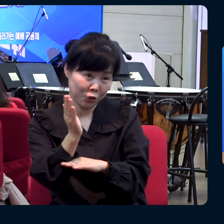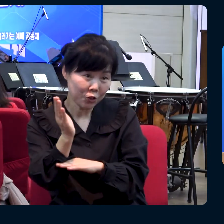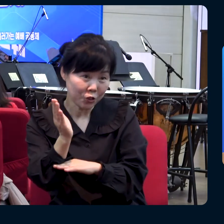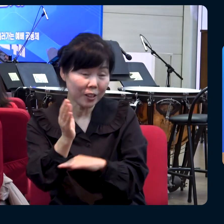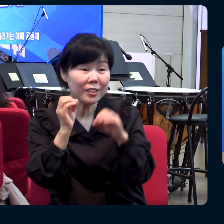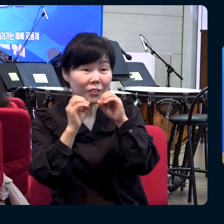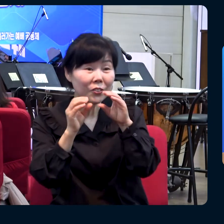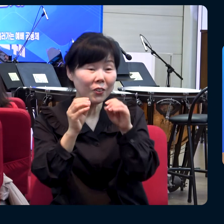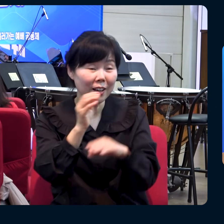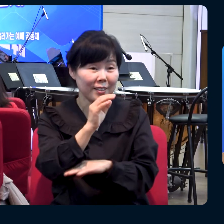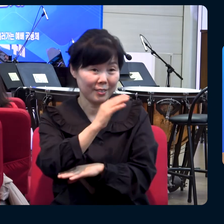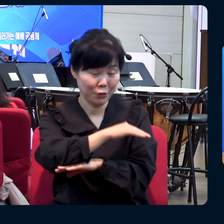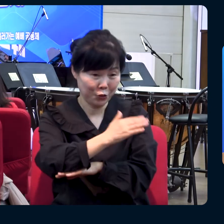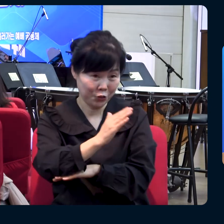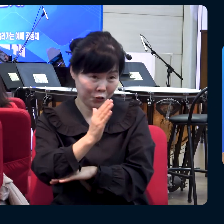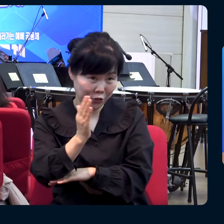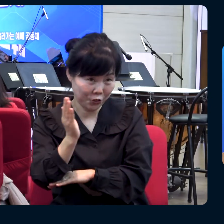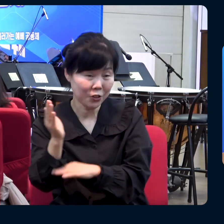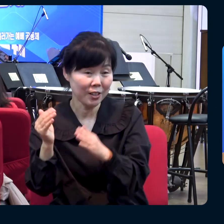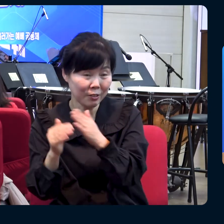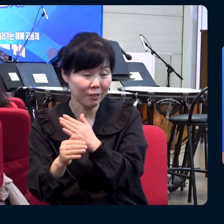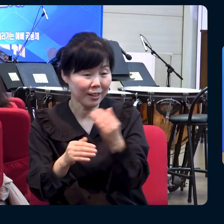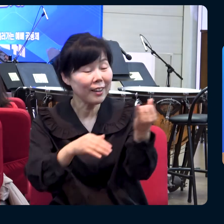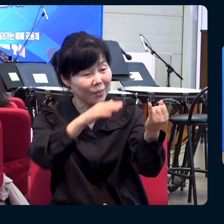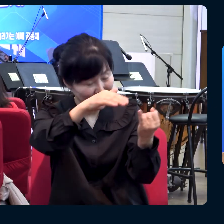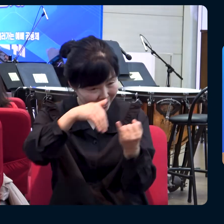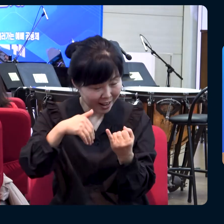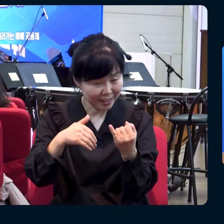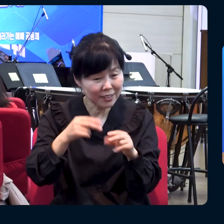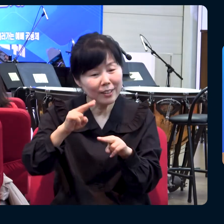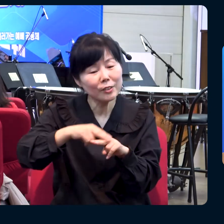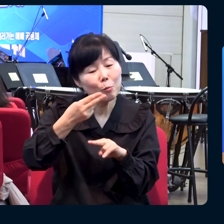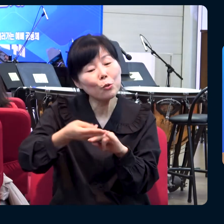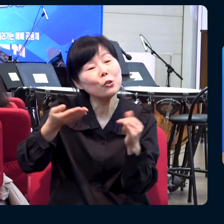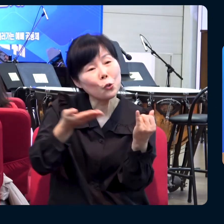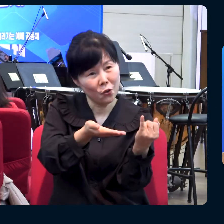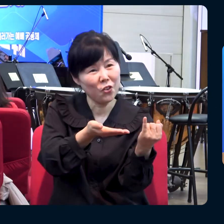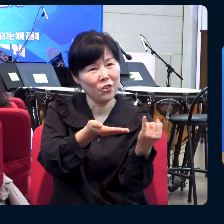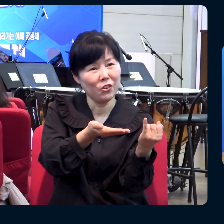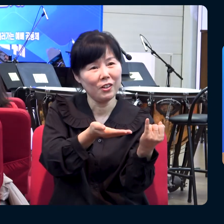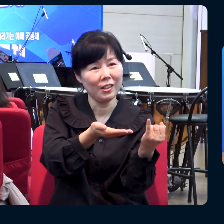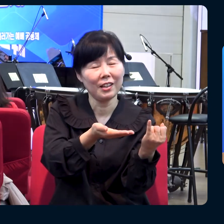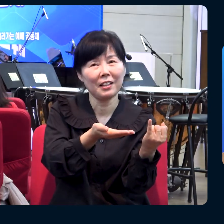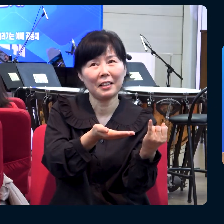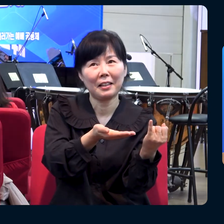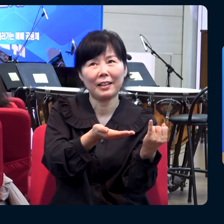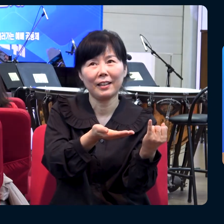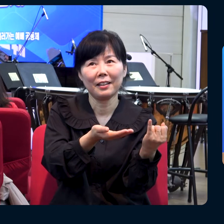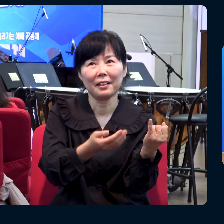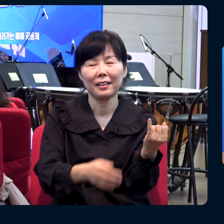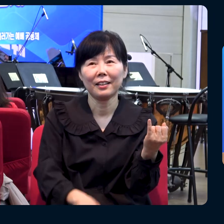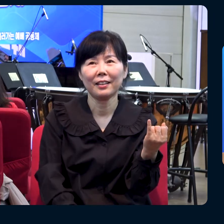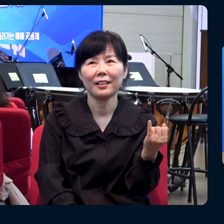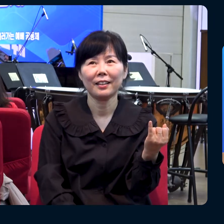우리에게 나오시게 됐다는 알려주고 나라에 나오게 해서 선물을 줬어요. 그러면서 이렇게 얘기했습니다.